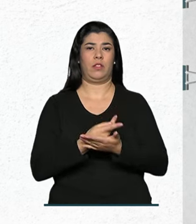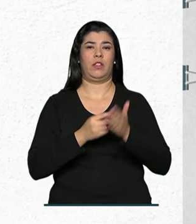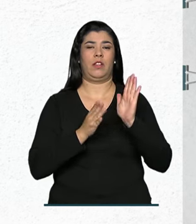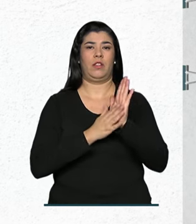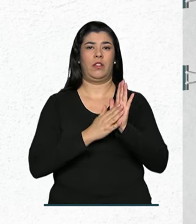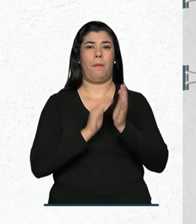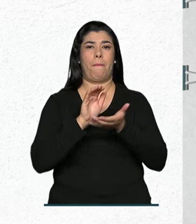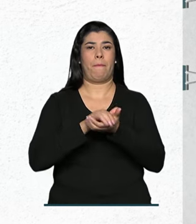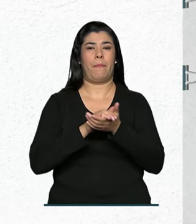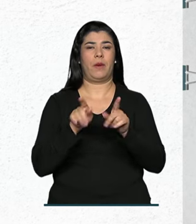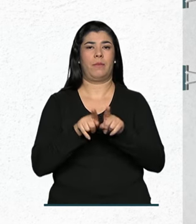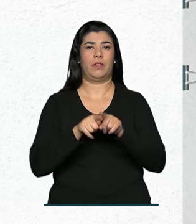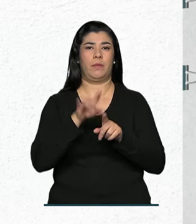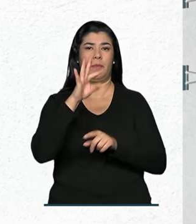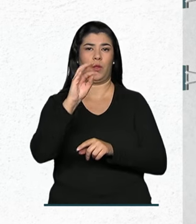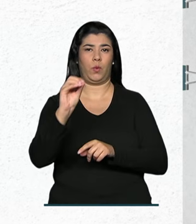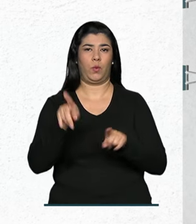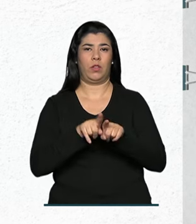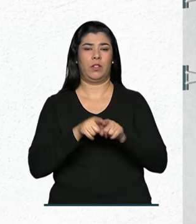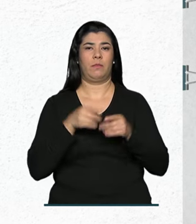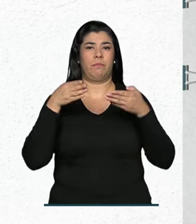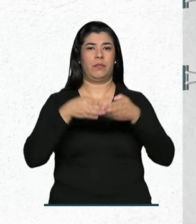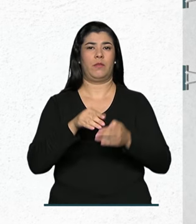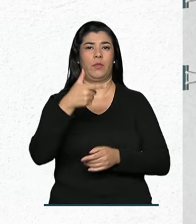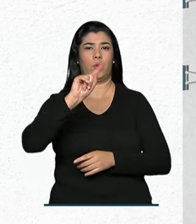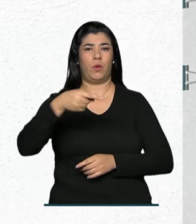Palmas, Tocantins, com a presença de mais de 2 mil